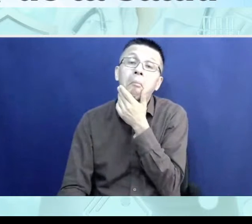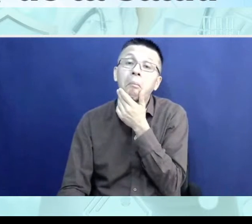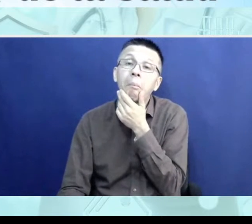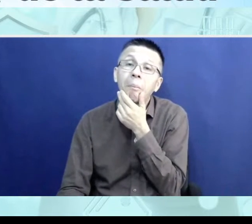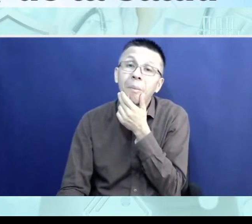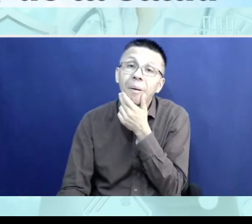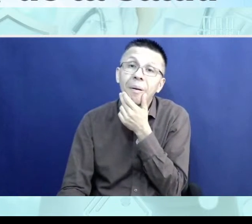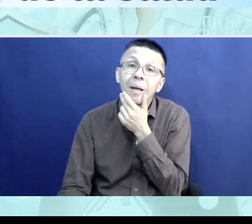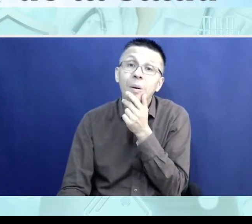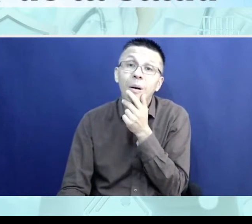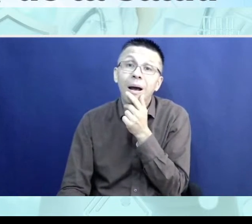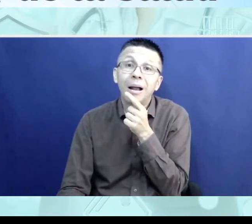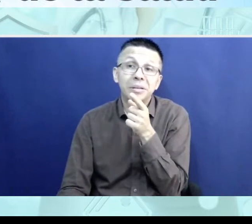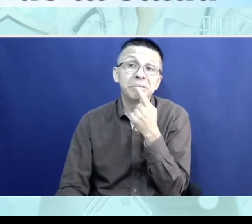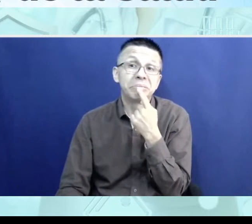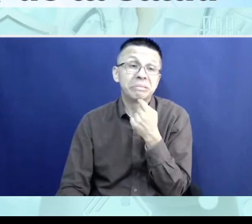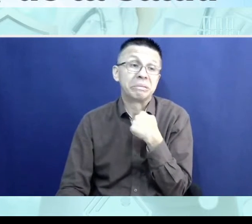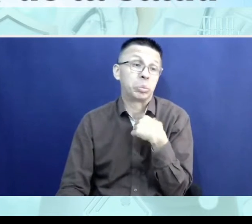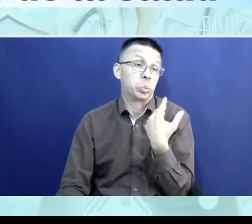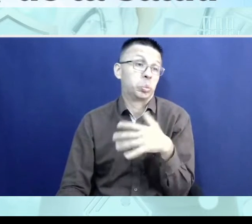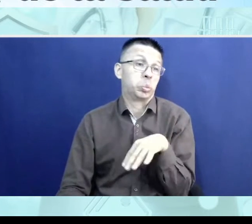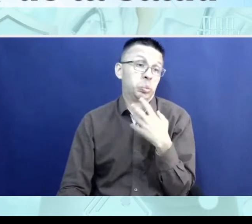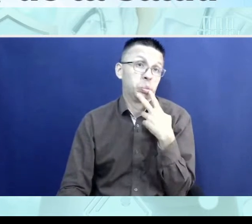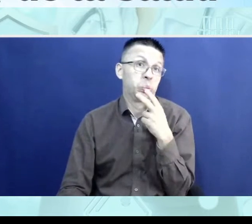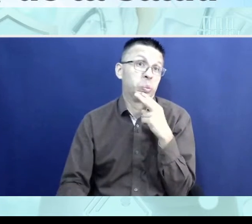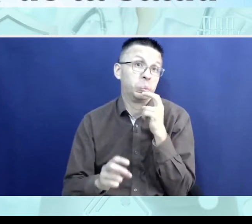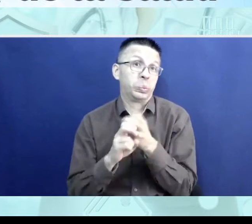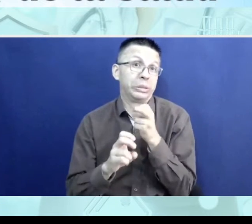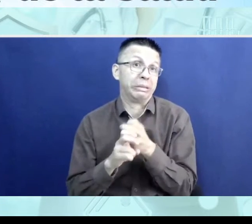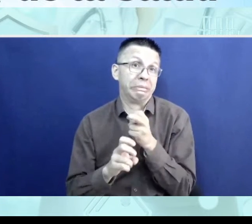coloquialmente, son faenas bravas. Son faenas bravas de poder